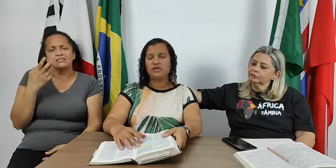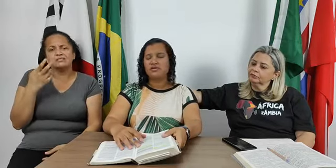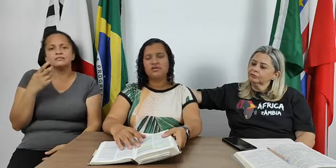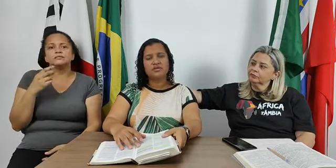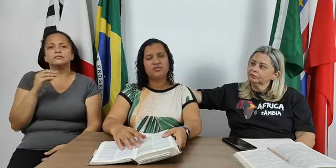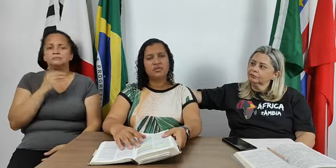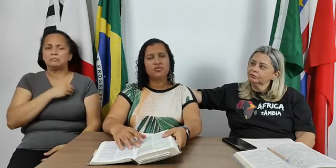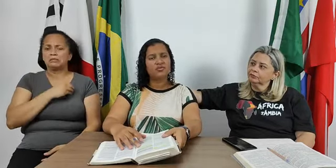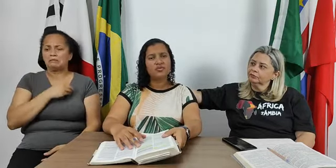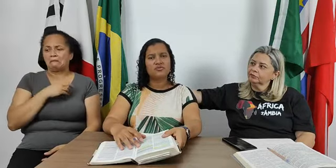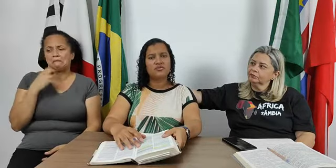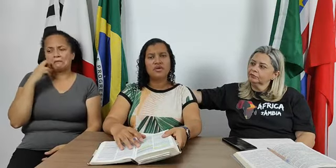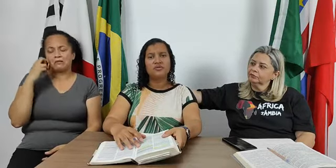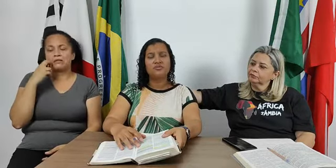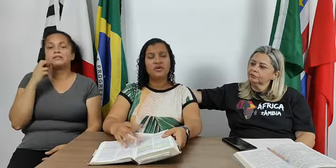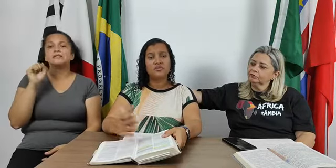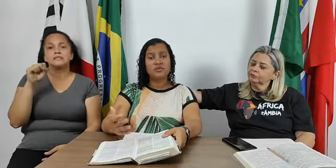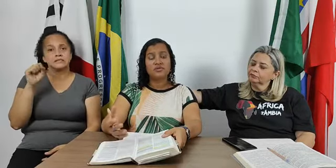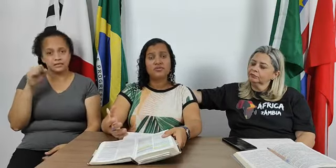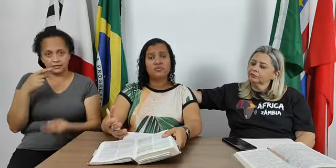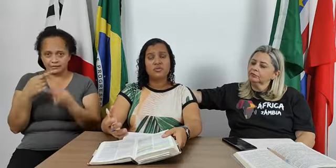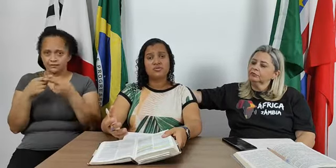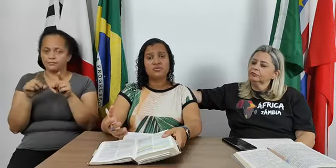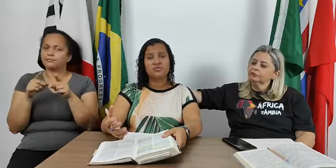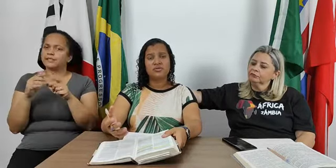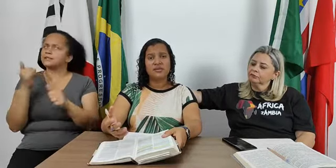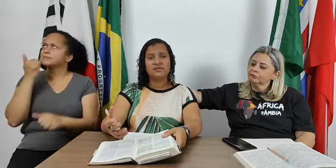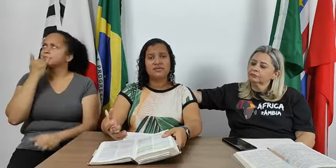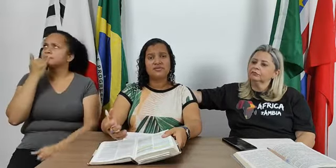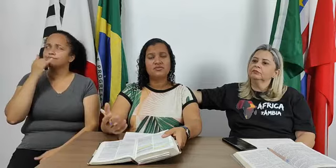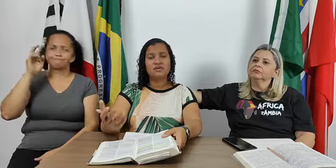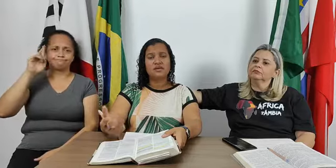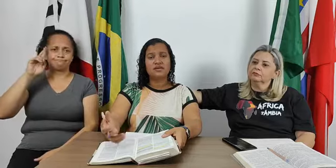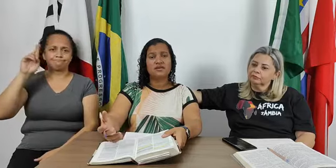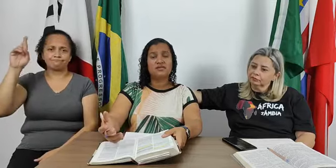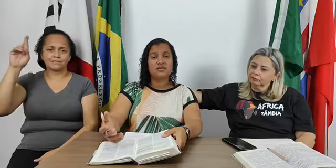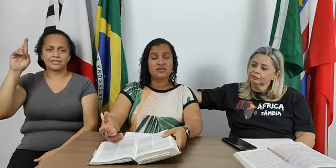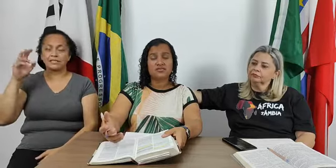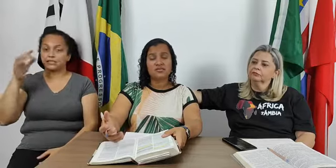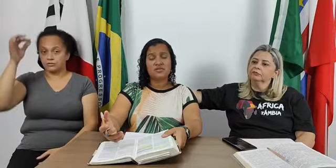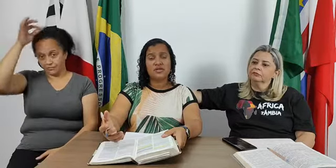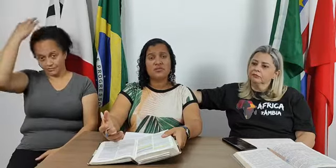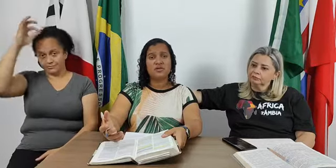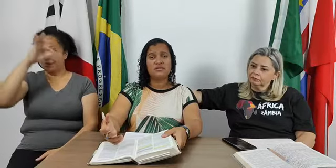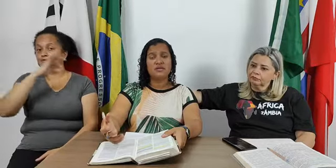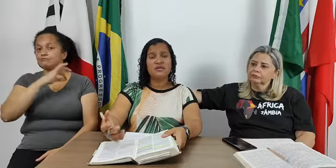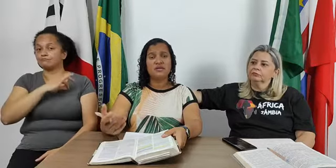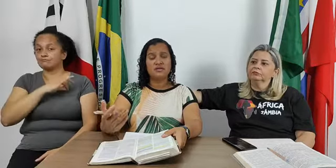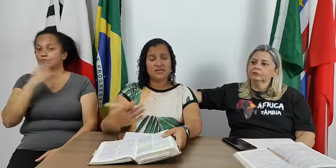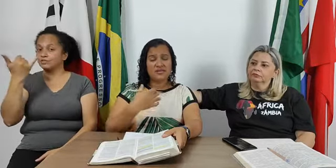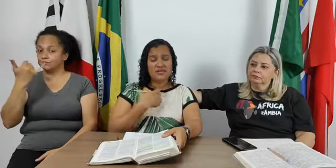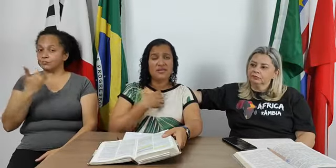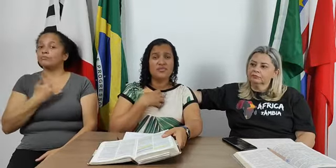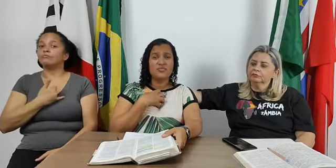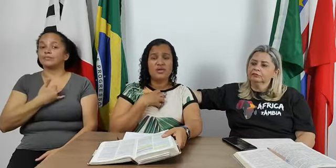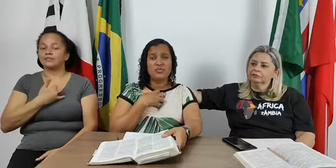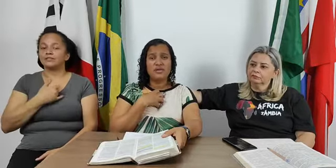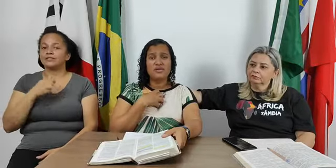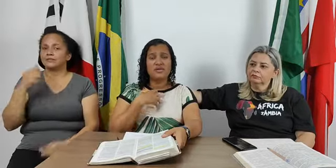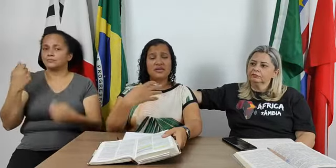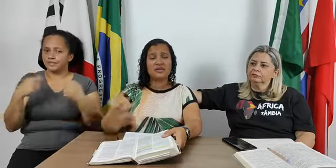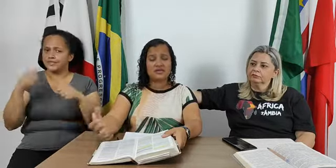a primeira coisa que vem é o constrangimento. Mas isso é o Espírito Santo te alertando que é necessário você se arrepender, que é necessário